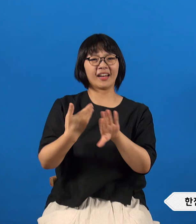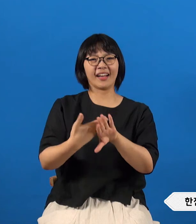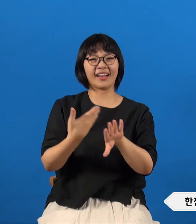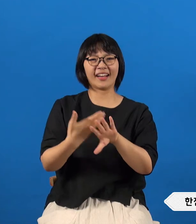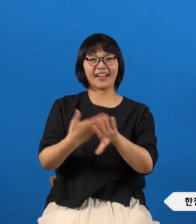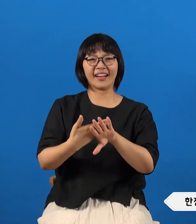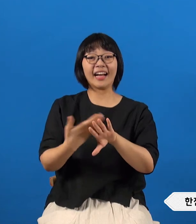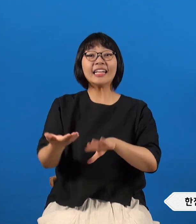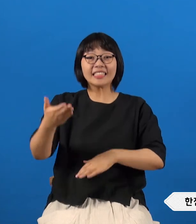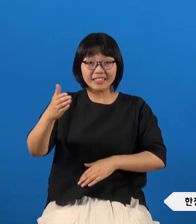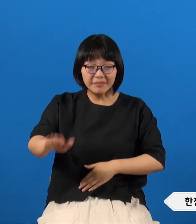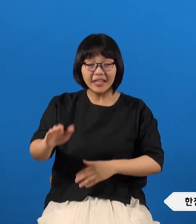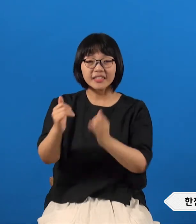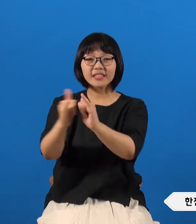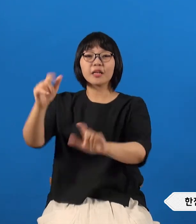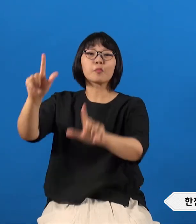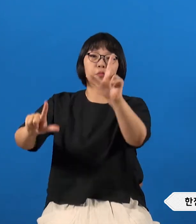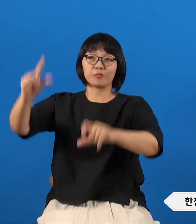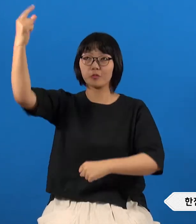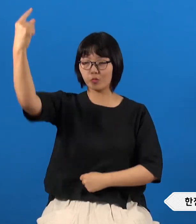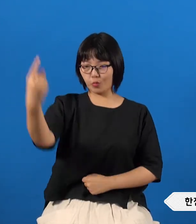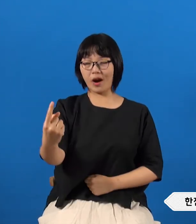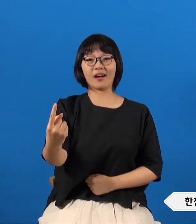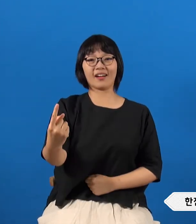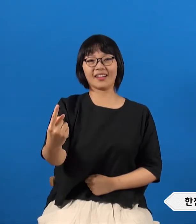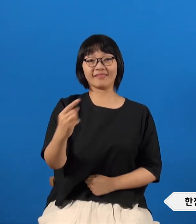아니면서 또한 동시에 인간이셨습니다.